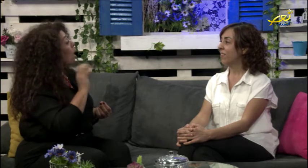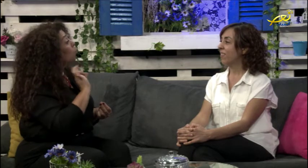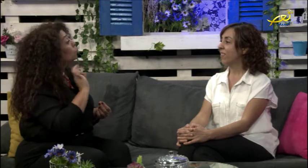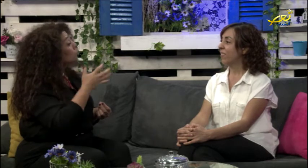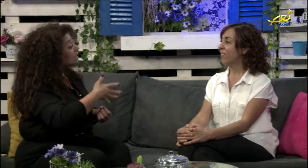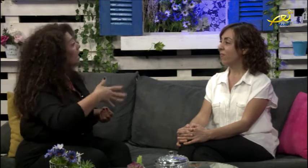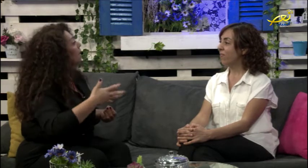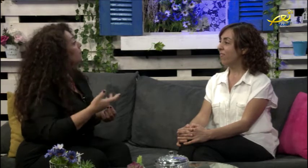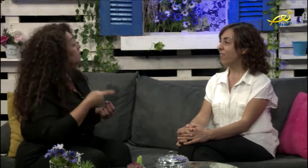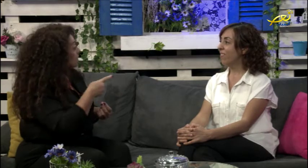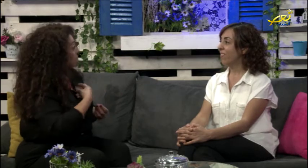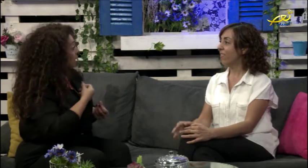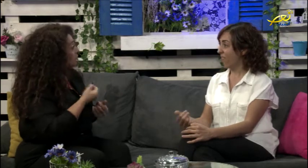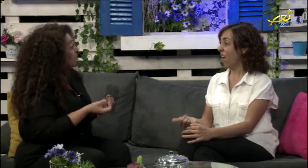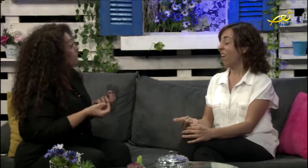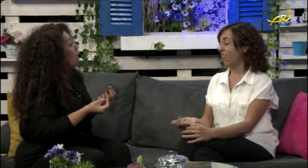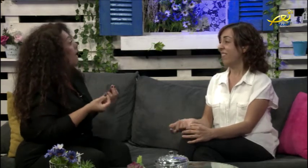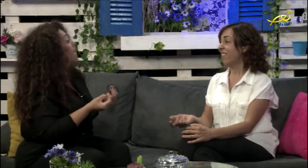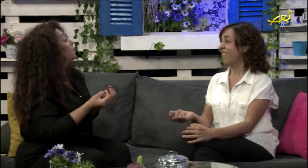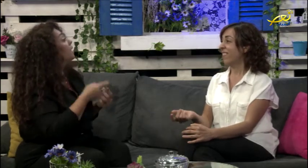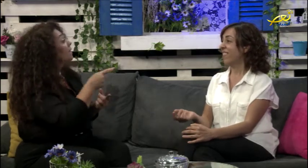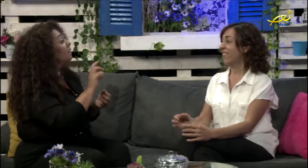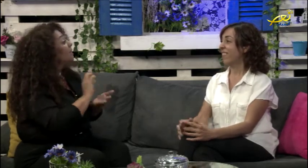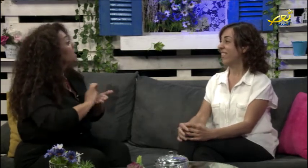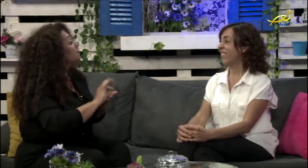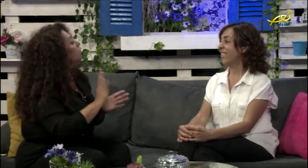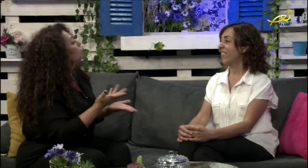يعني أنت عم تعملي رسالة اليوم من خلال هالتعليم.